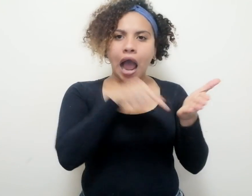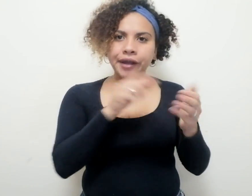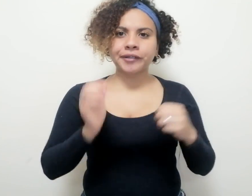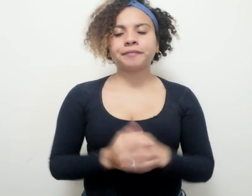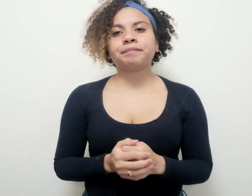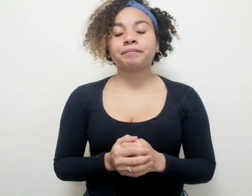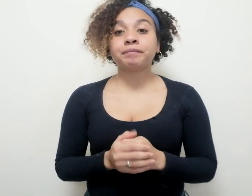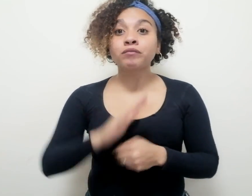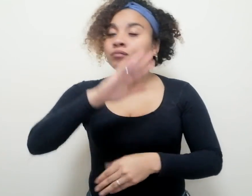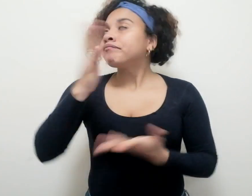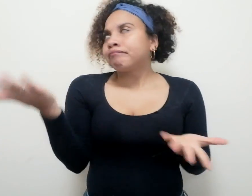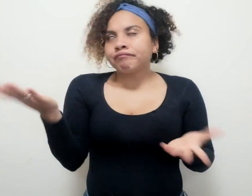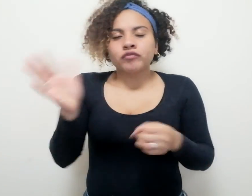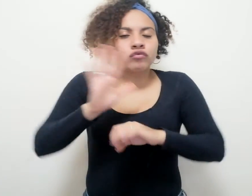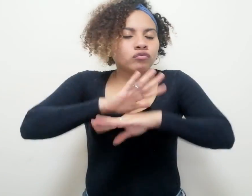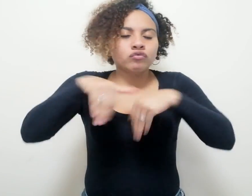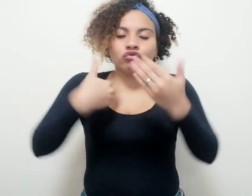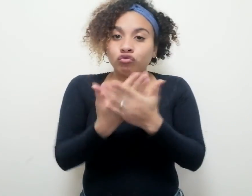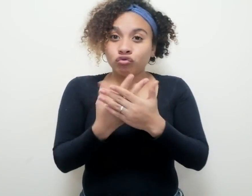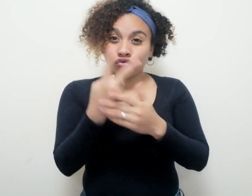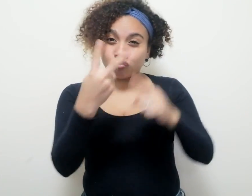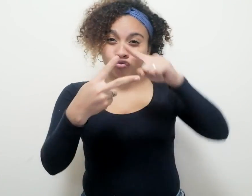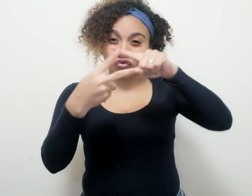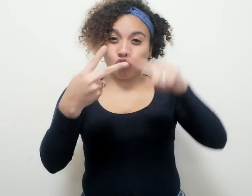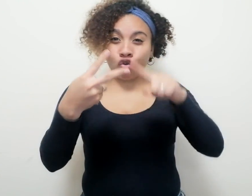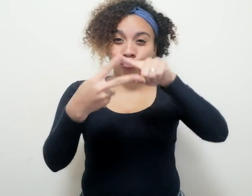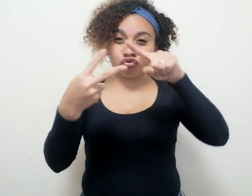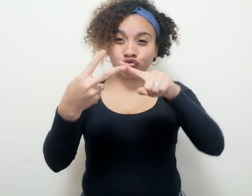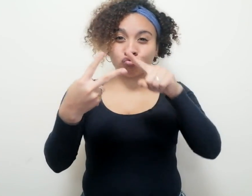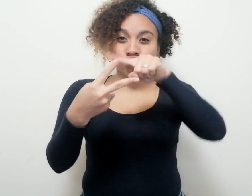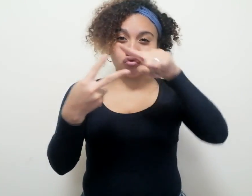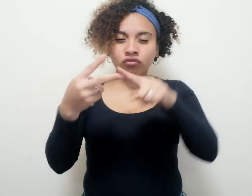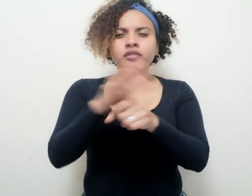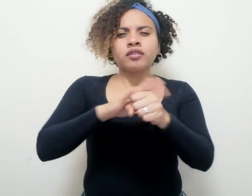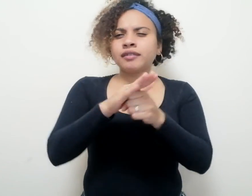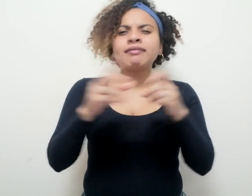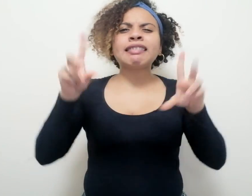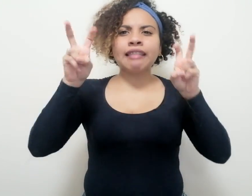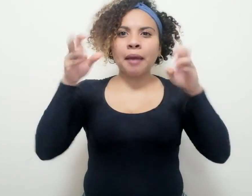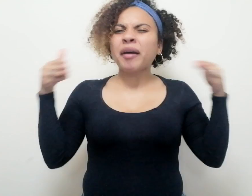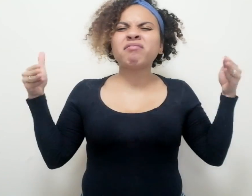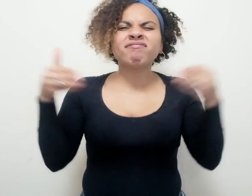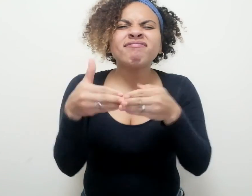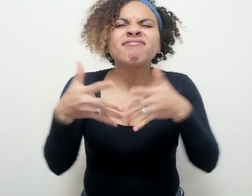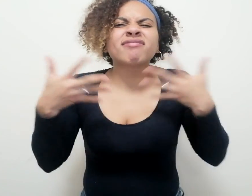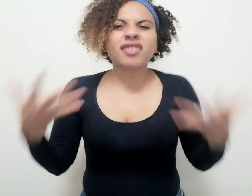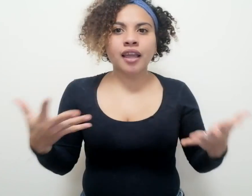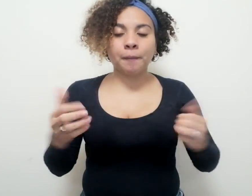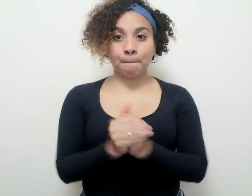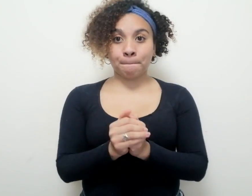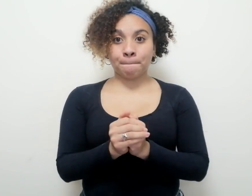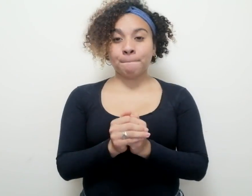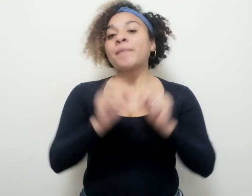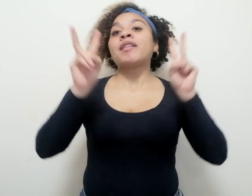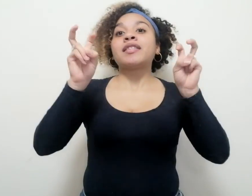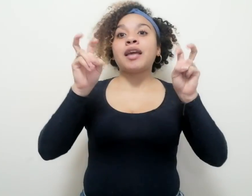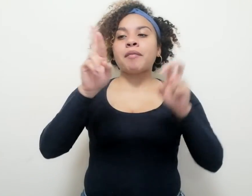En dos casos son un tema central. La crónica de Rodrigo Rey